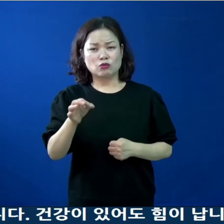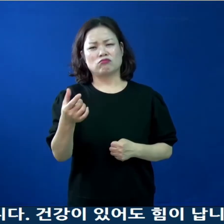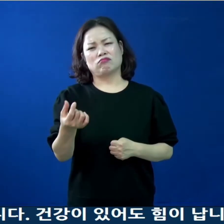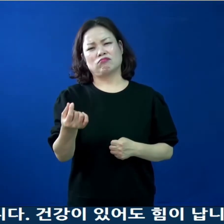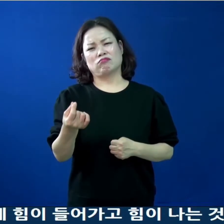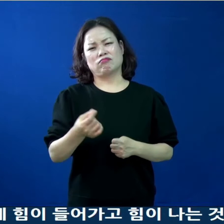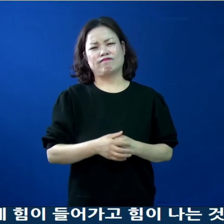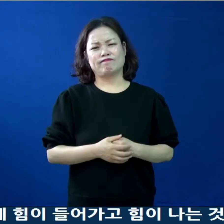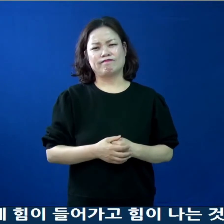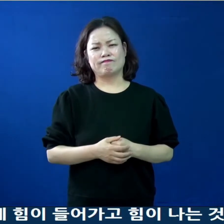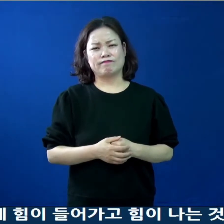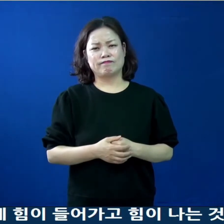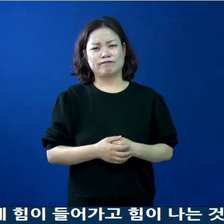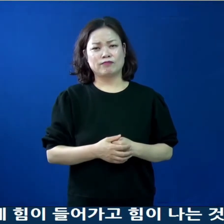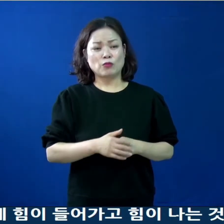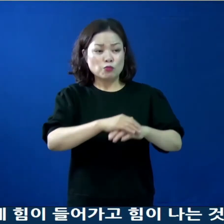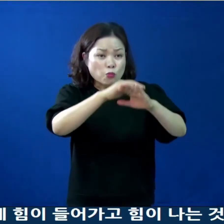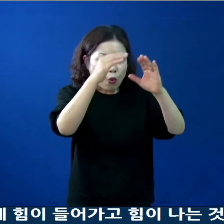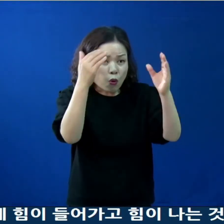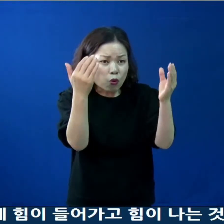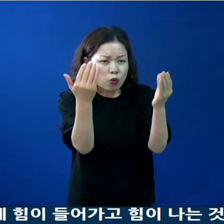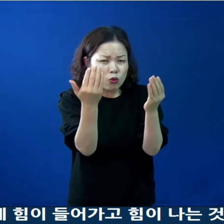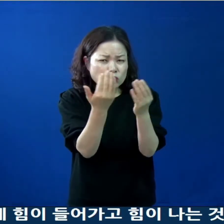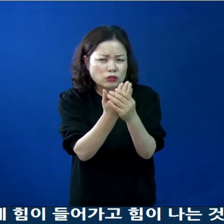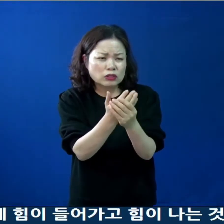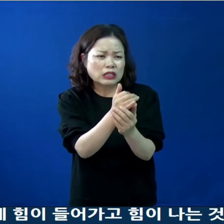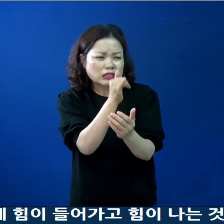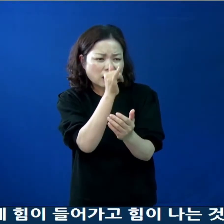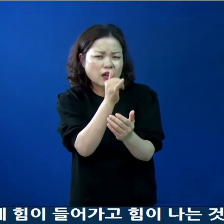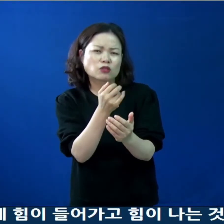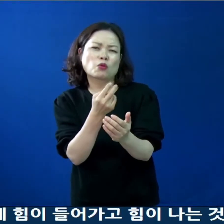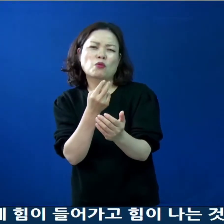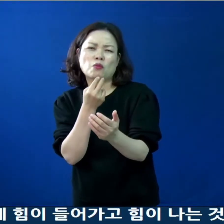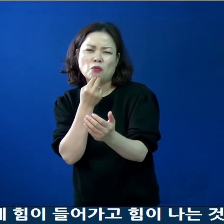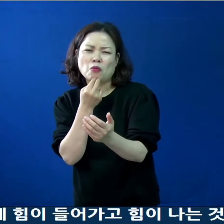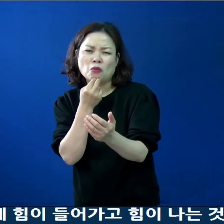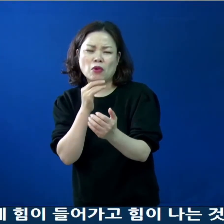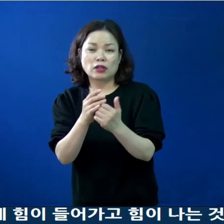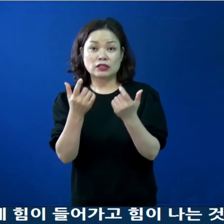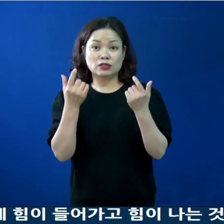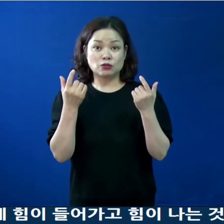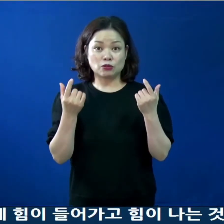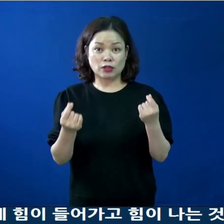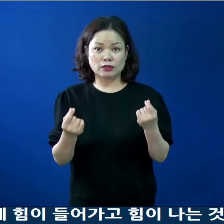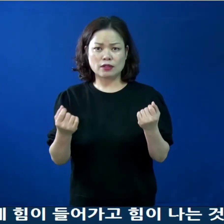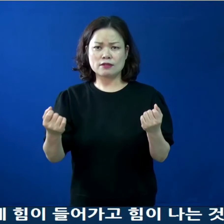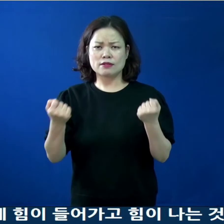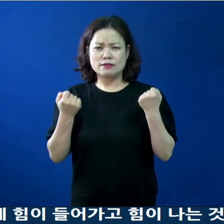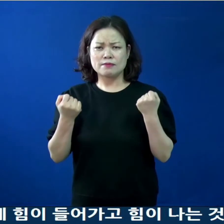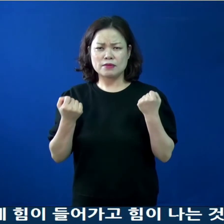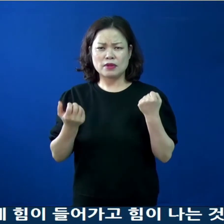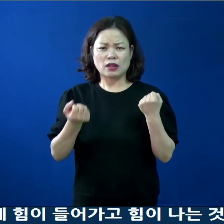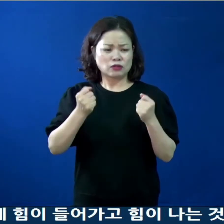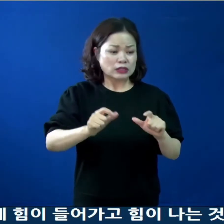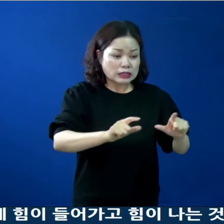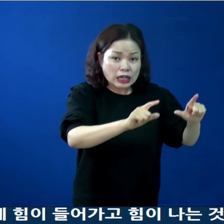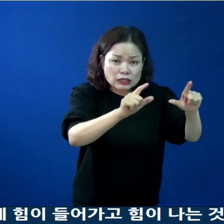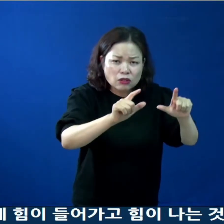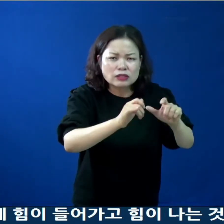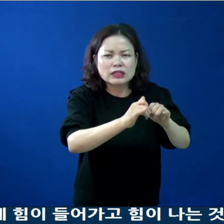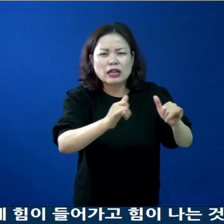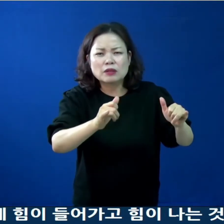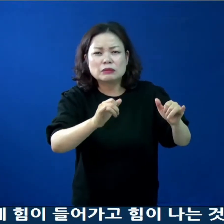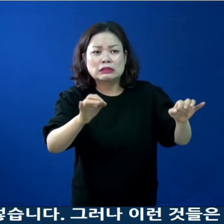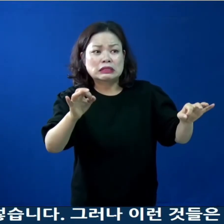마찬가지죠. 모든 것들은 있다가도 없고 없다가도 있는 것이에요. 그래서 여러분 그와 같은 것들을 힘삼고 살아갔던 사람들은